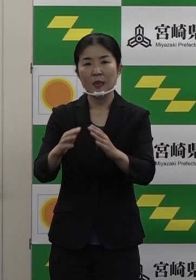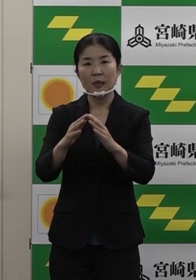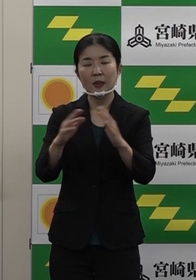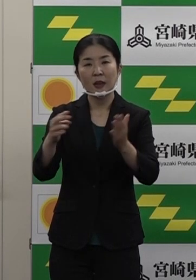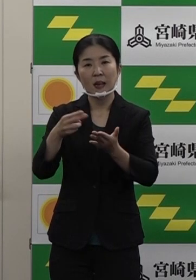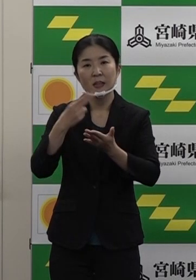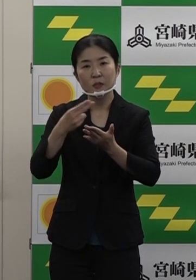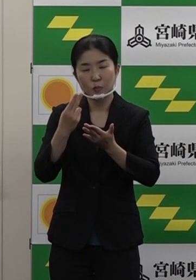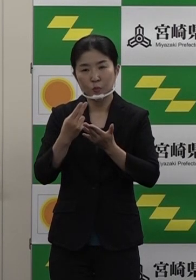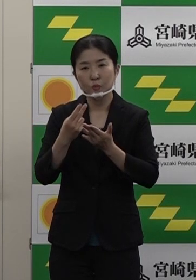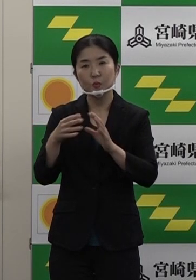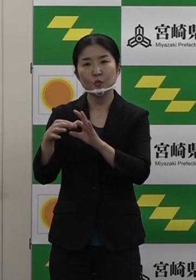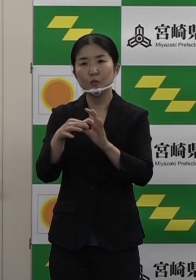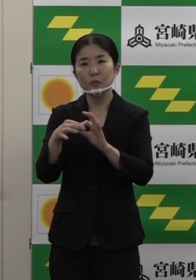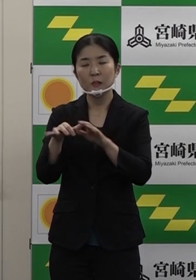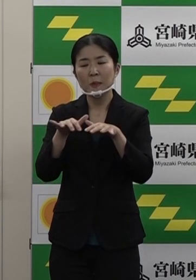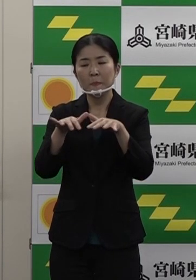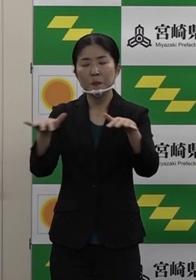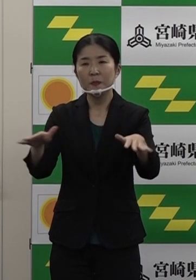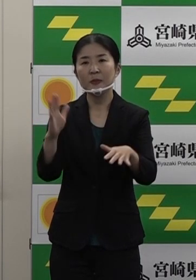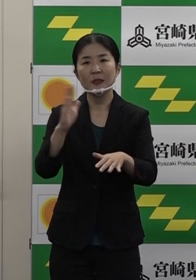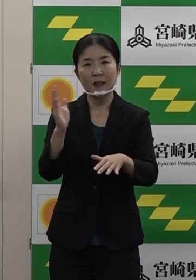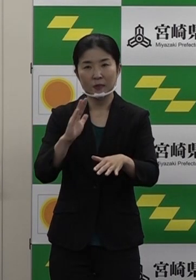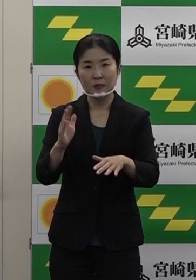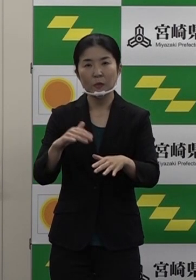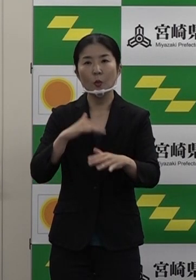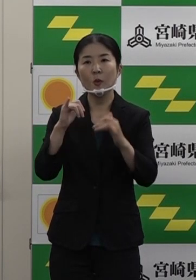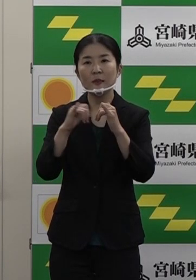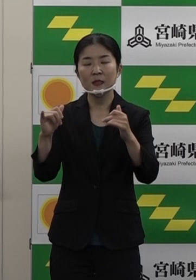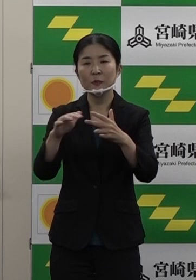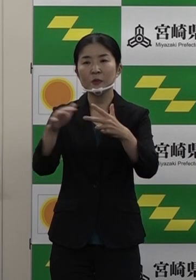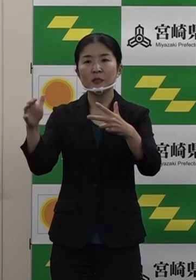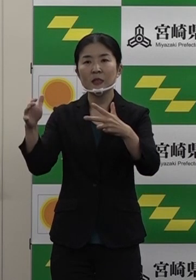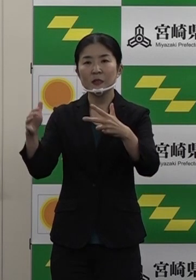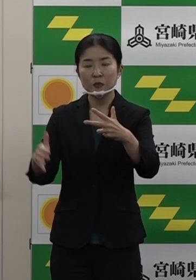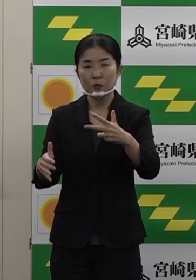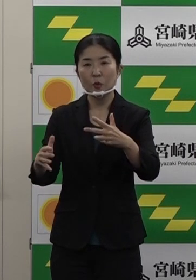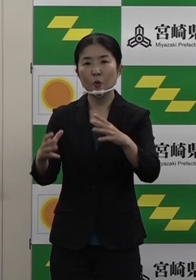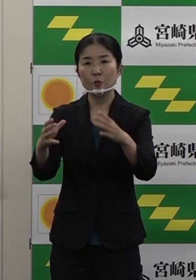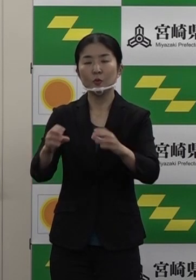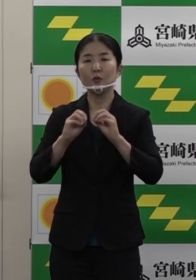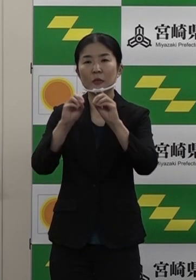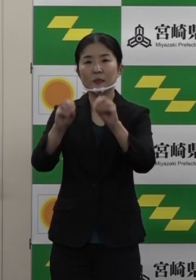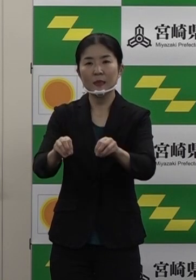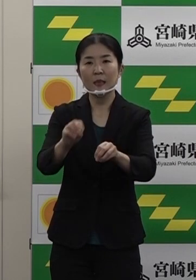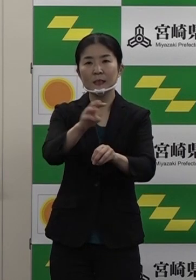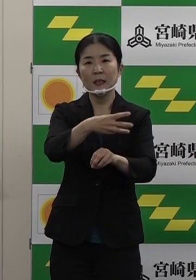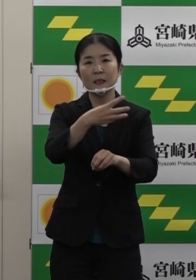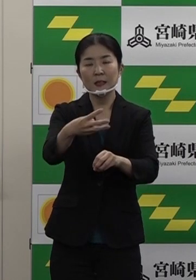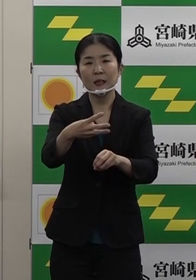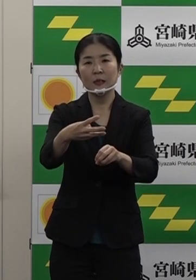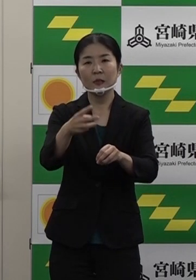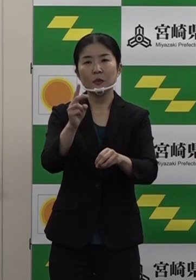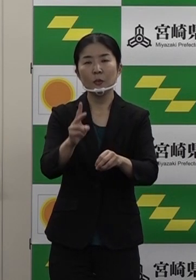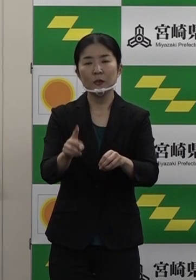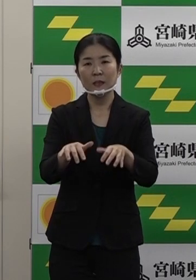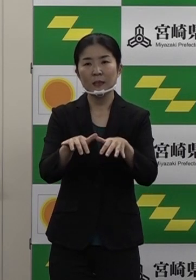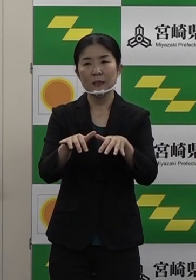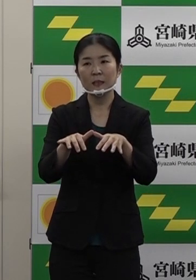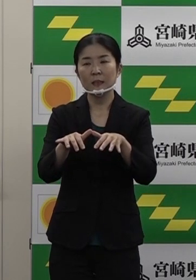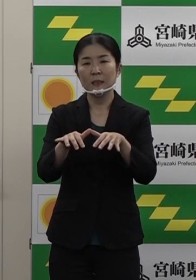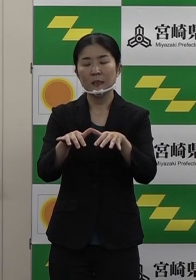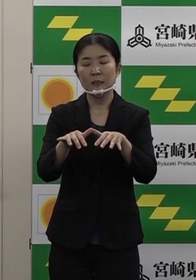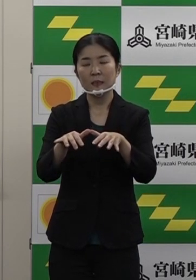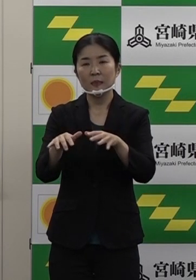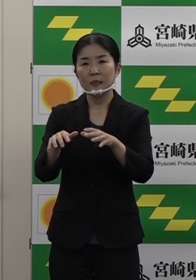く広がらなかった。それから高齢者施設でのクラスターが第3波のように立て続けに複数発生する